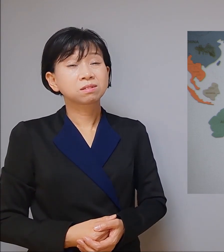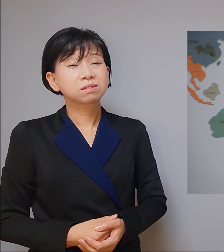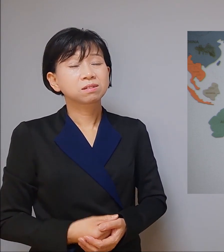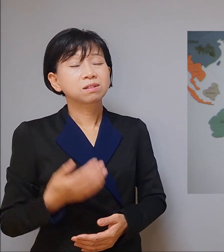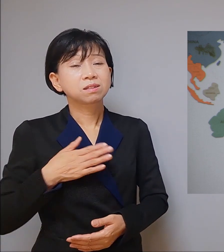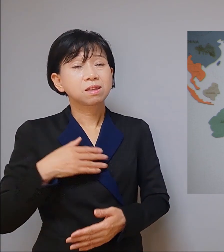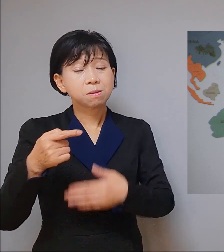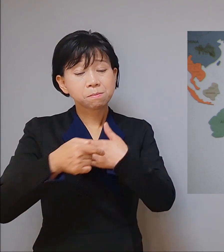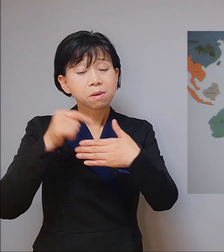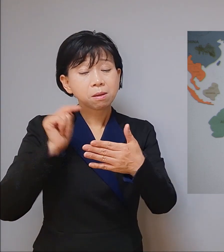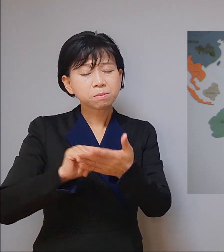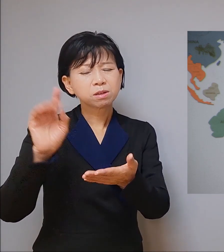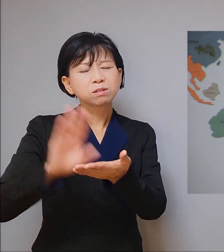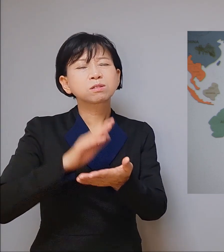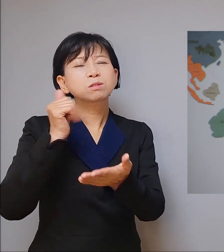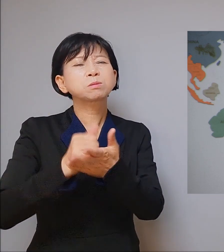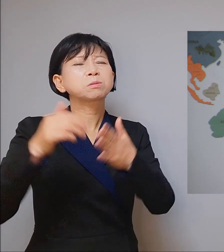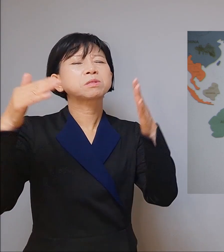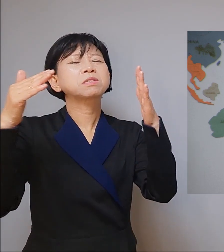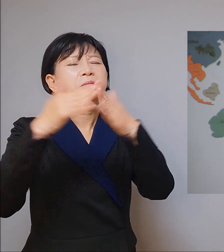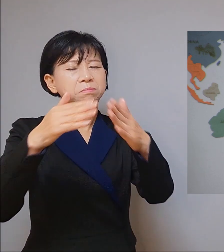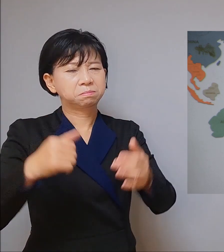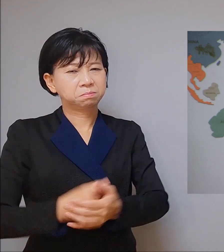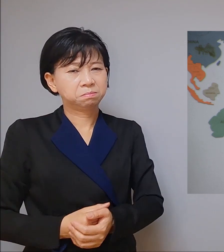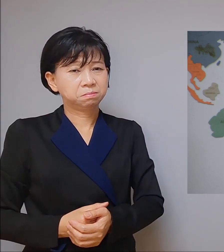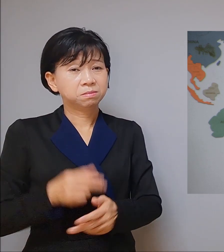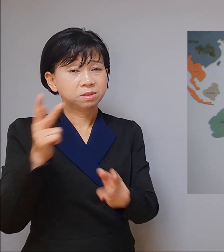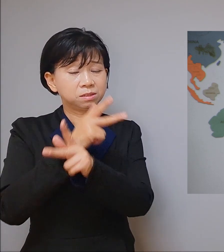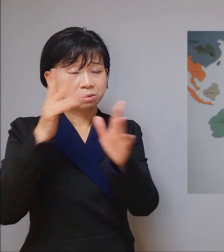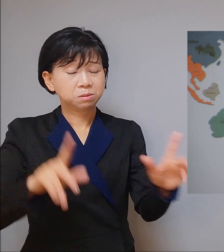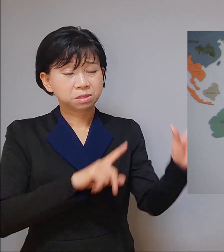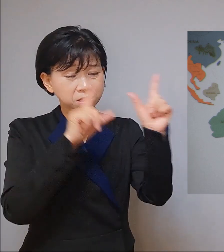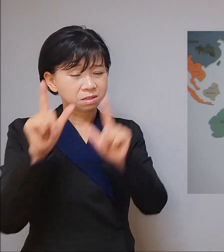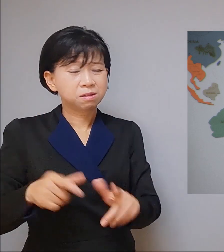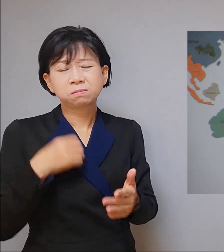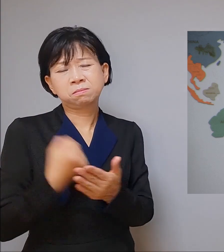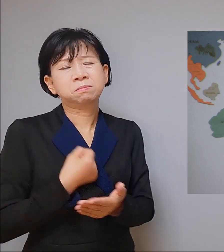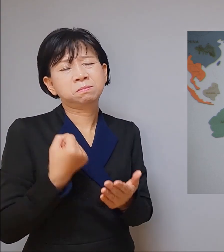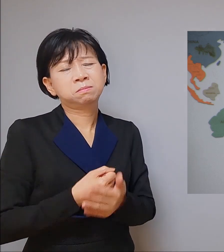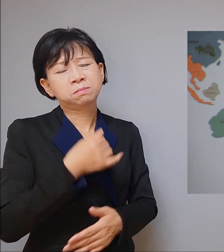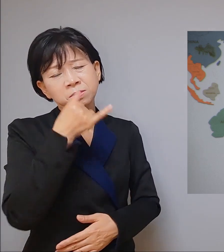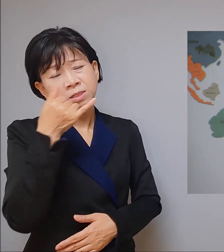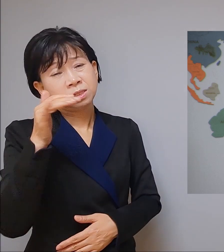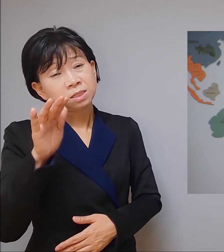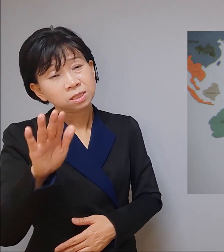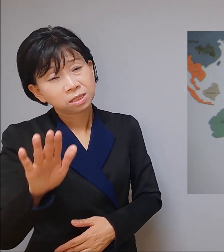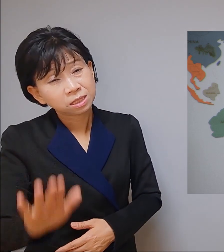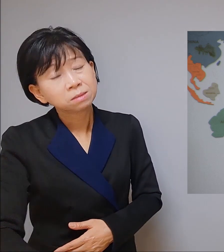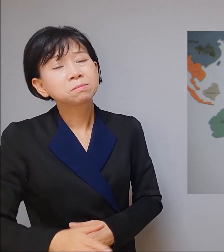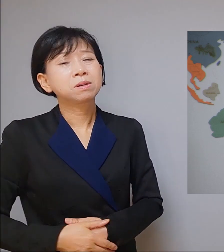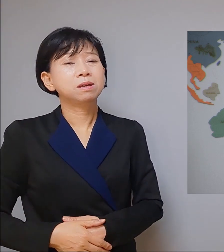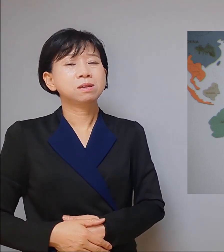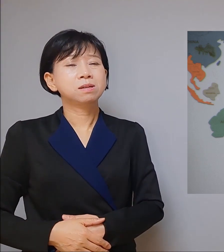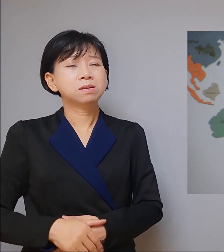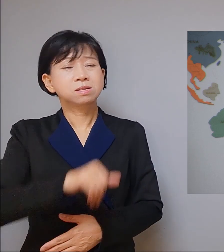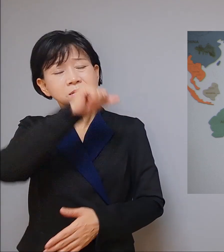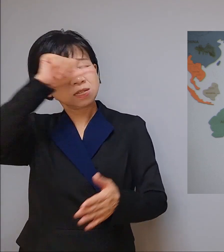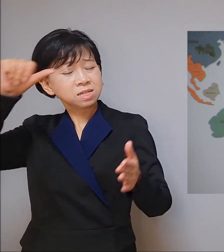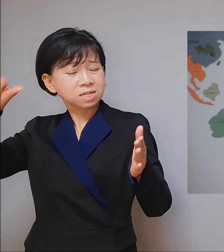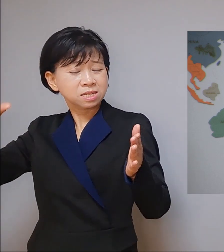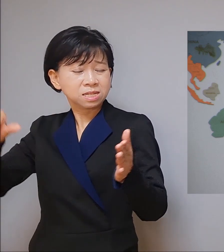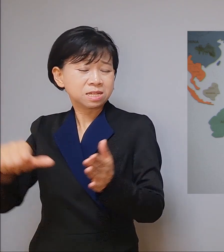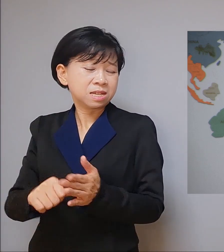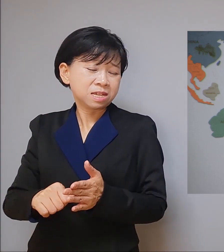수 있습니다. 물론 여전히 한 주간의 삶이 안타깝지만 고달플 수 있습니다. 아니, 인생을 통틀어서